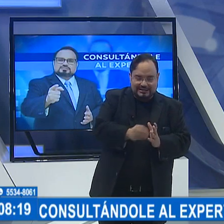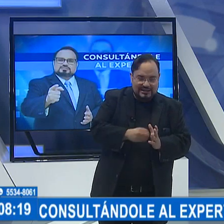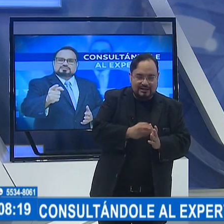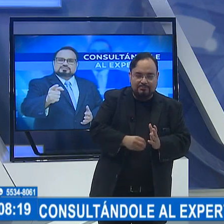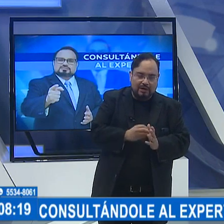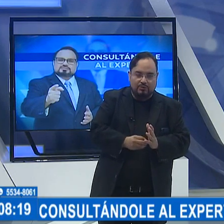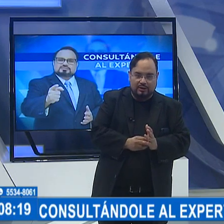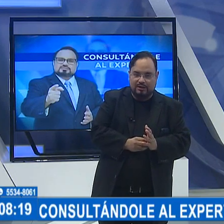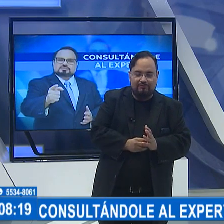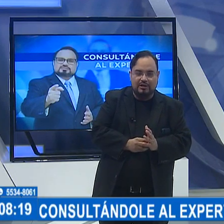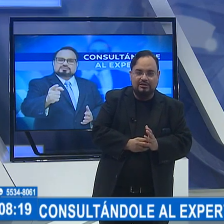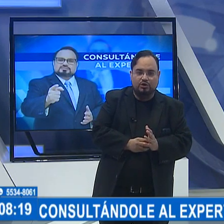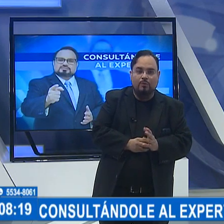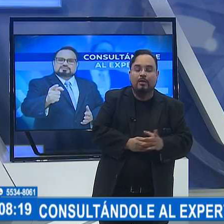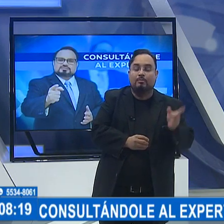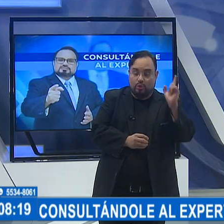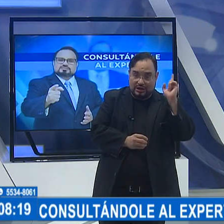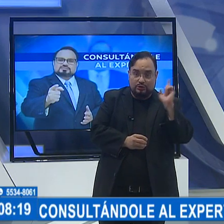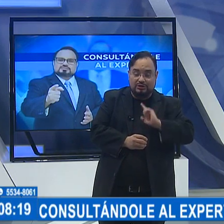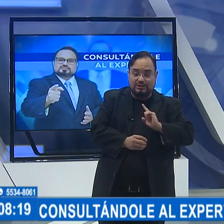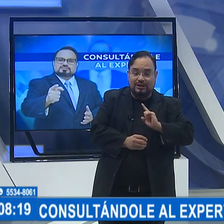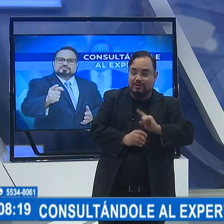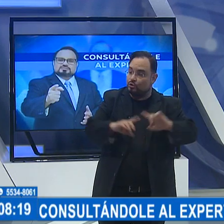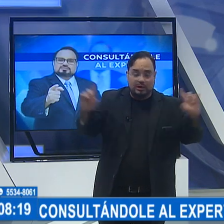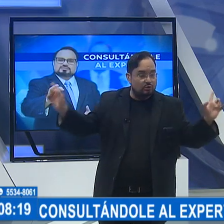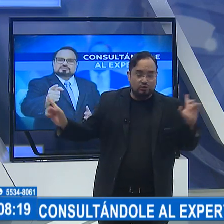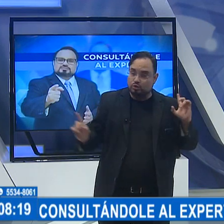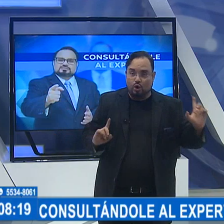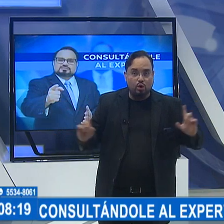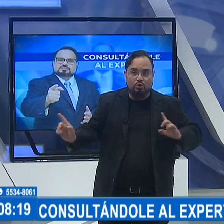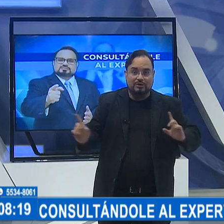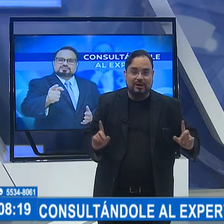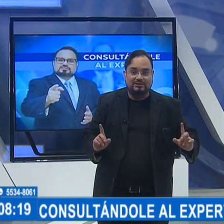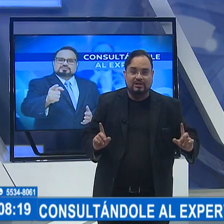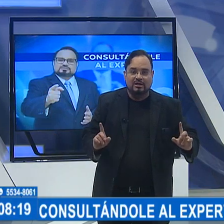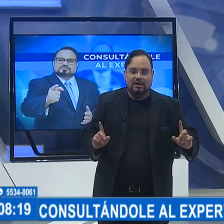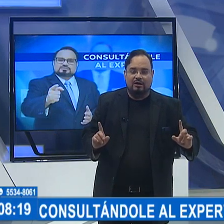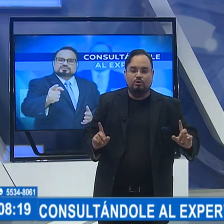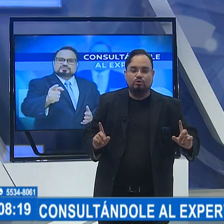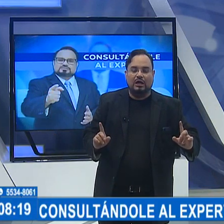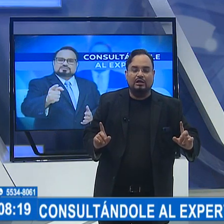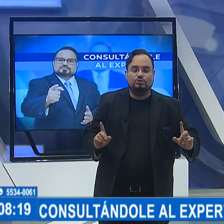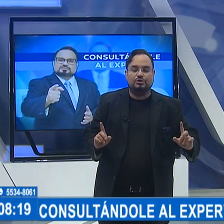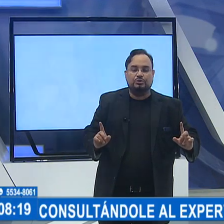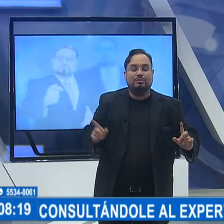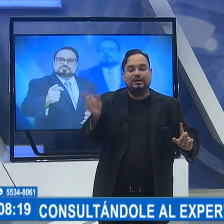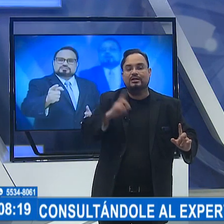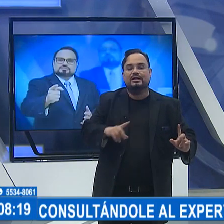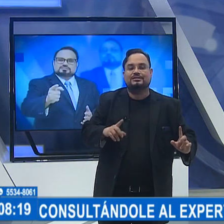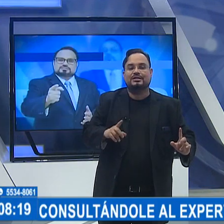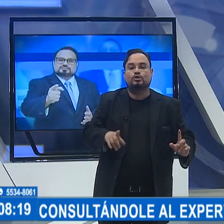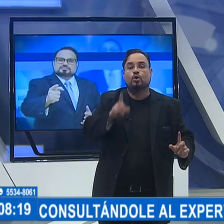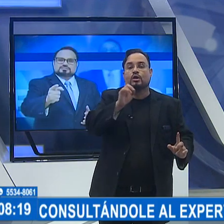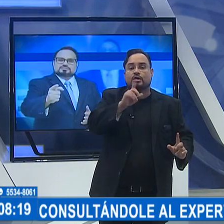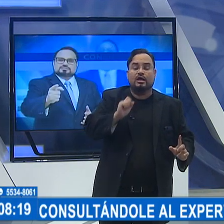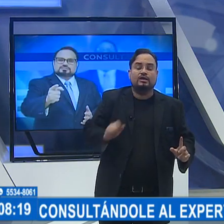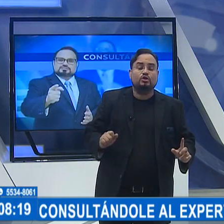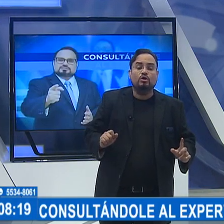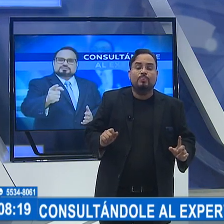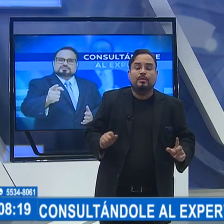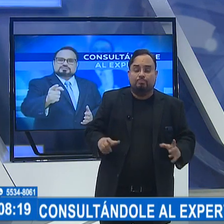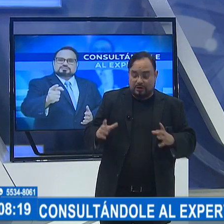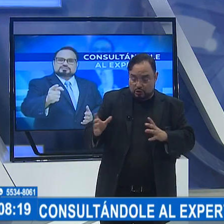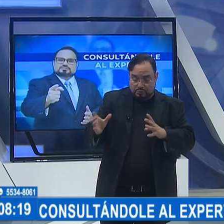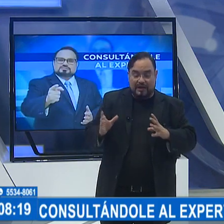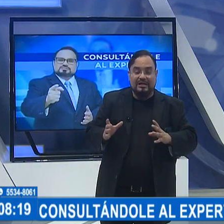a ese hermano que ya falleció, porque esto es testamento, ya no son todos los demás, la voluntad de su señora madre ya se hizo. ¿Quiénes